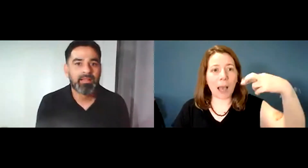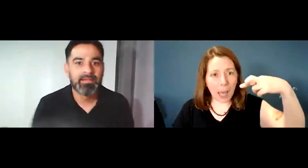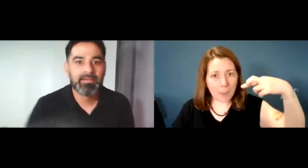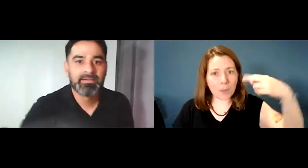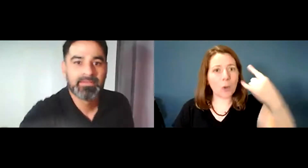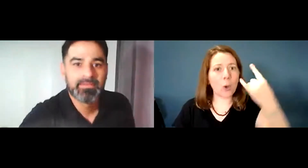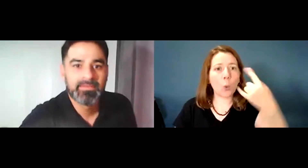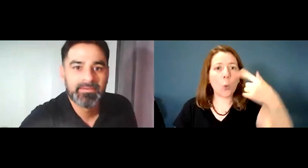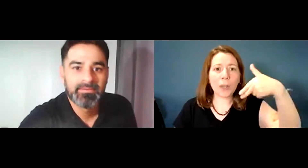Up, una